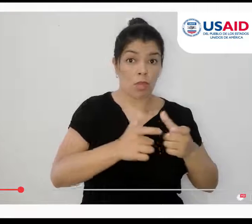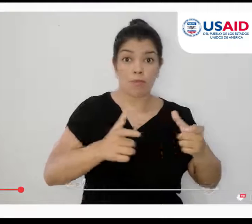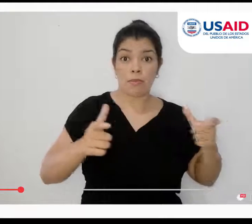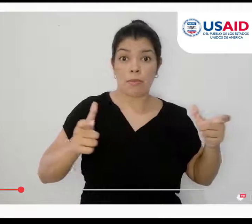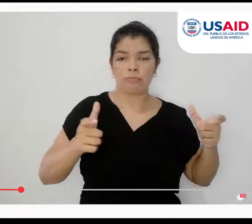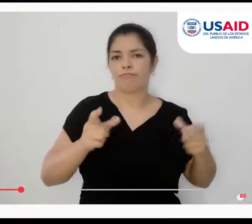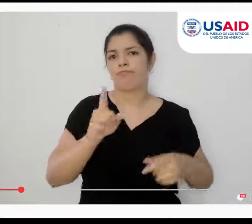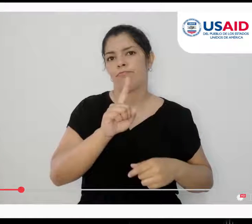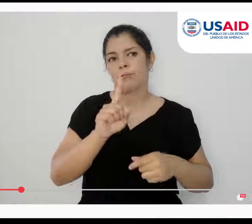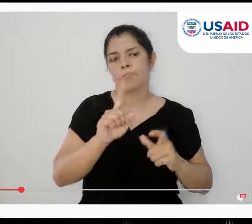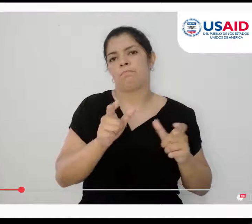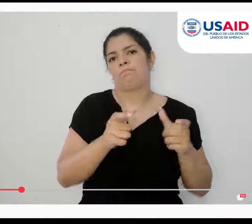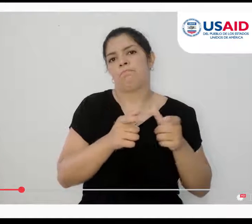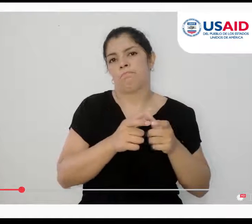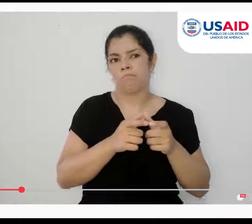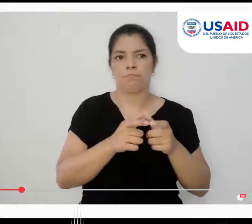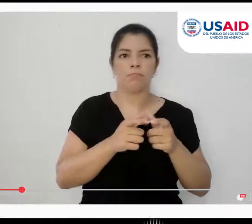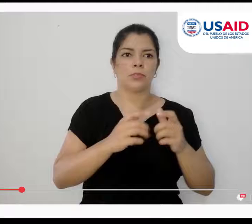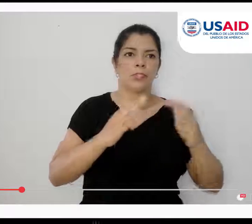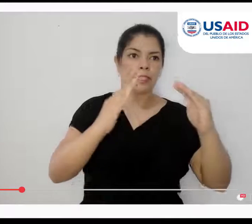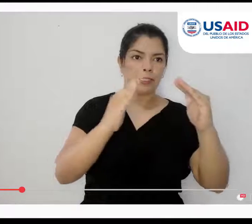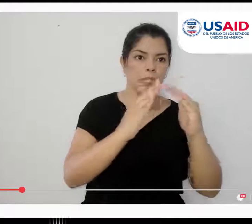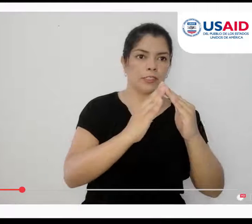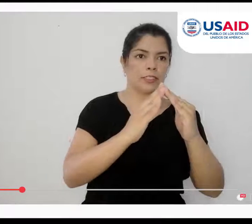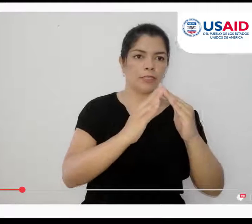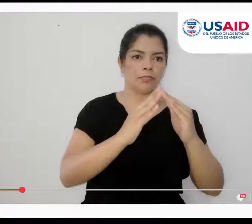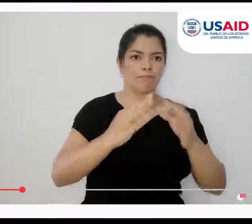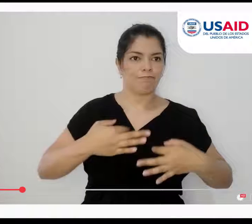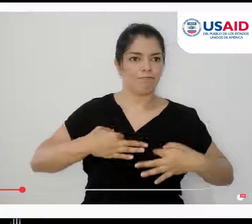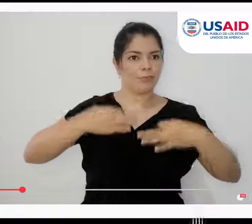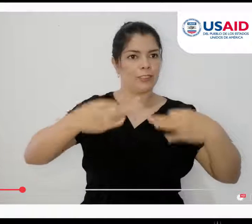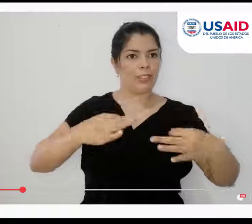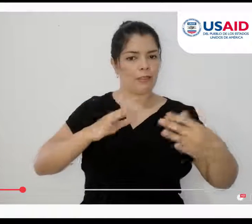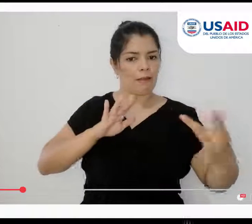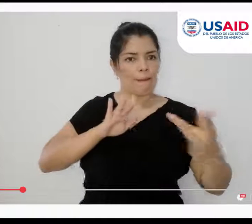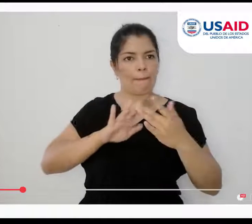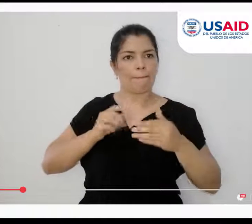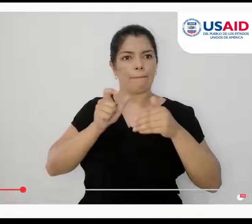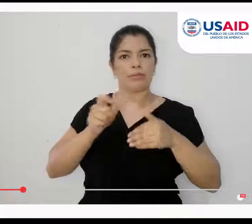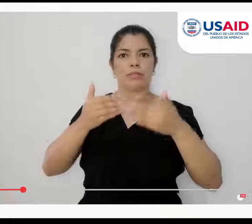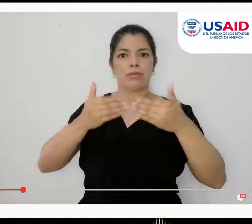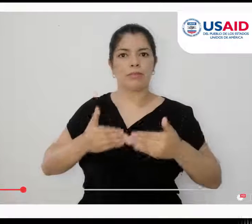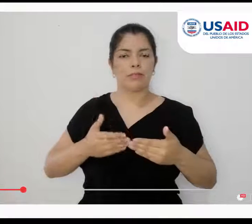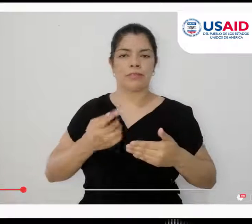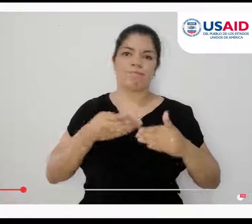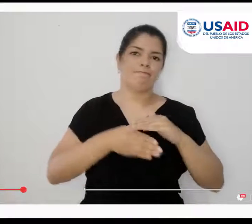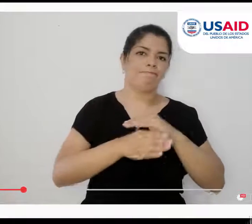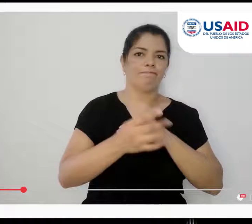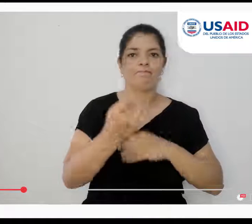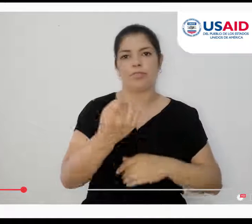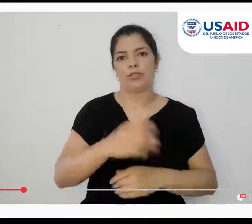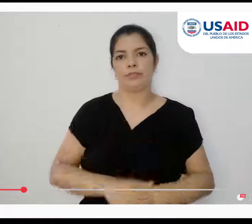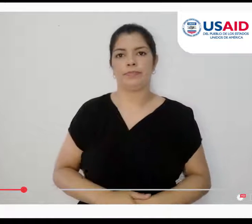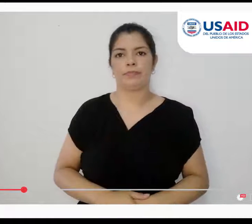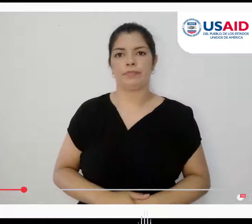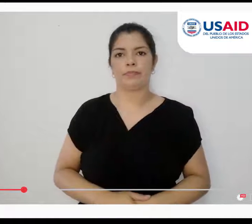ser a viviendas accesibles, a viviendas dignas. Vemos personas en el país,